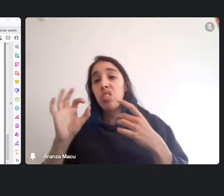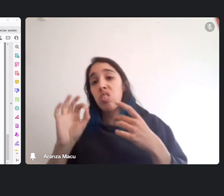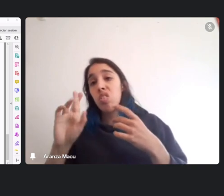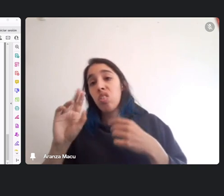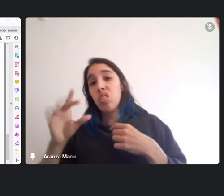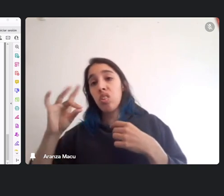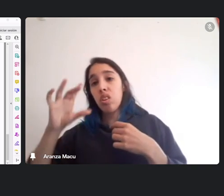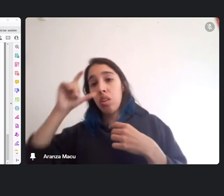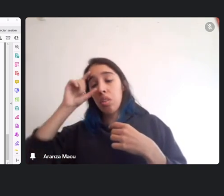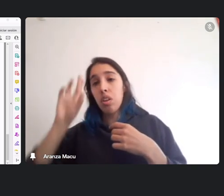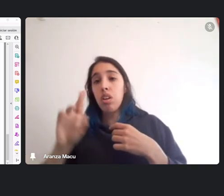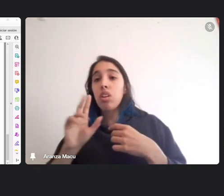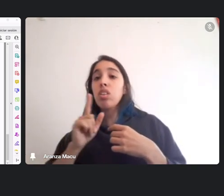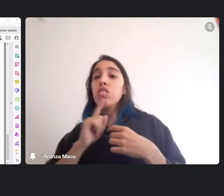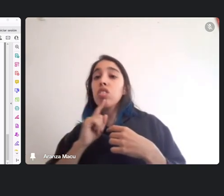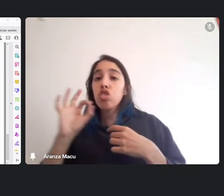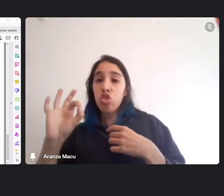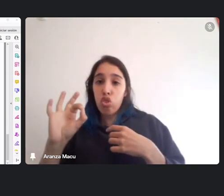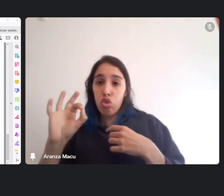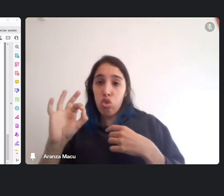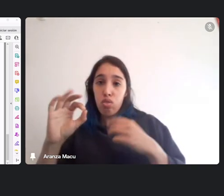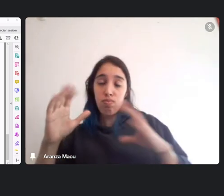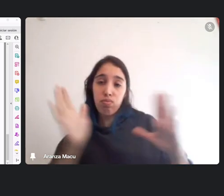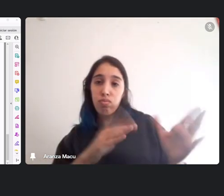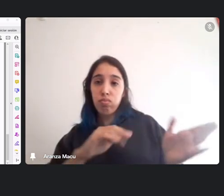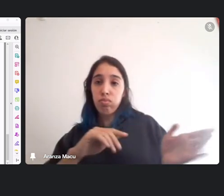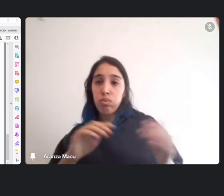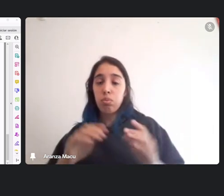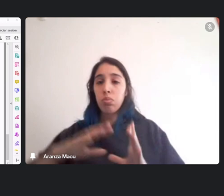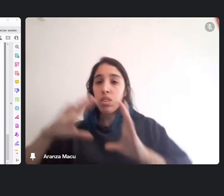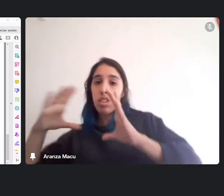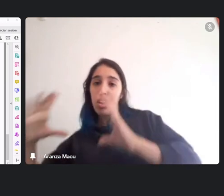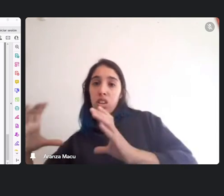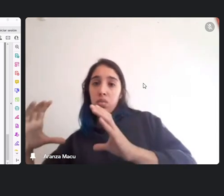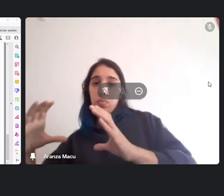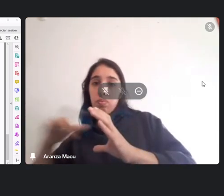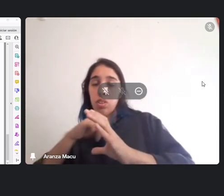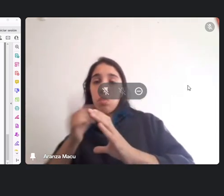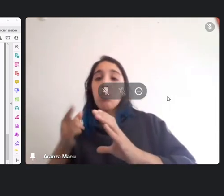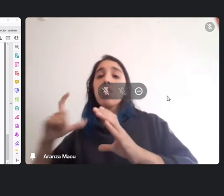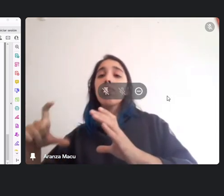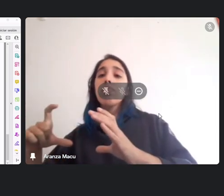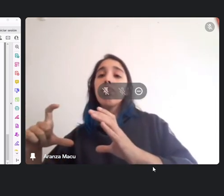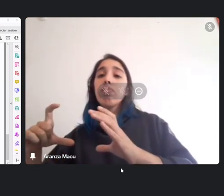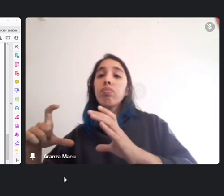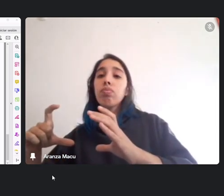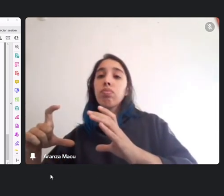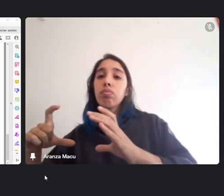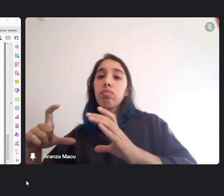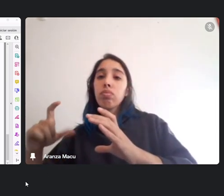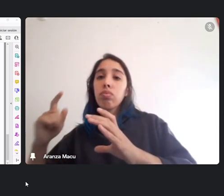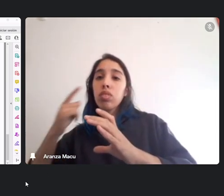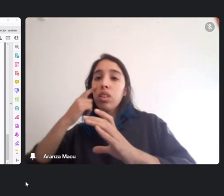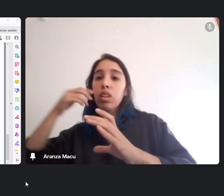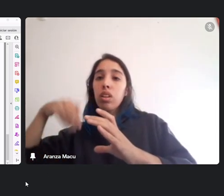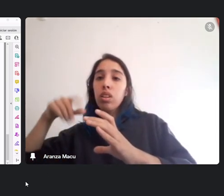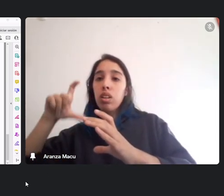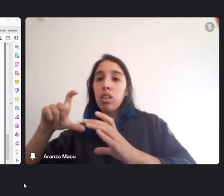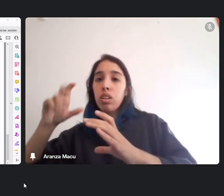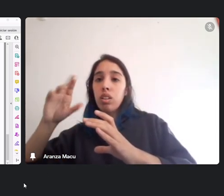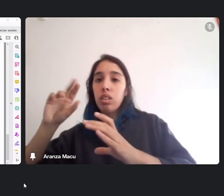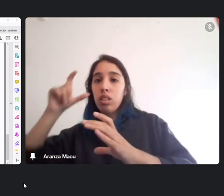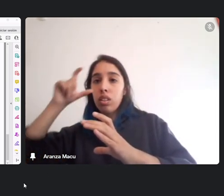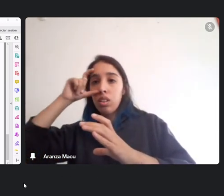increase, ¿vas adentro o afuera? afuera. Afuera, porque es el